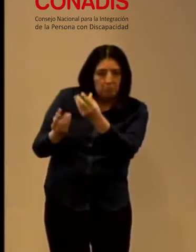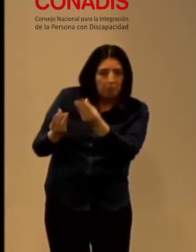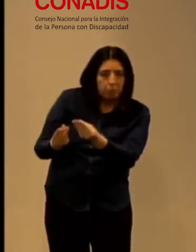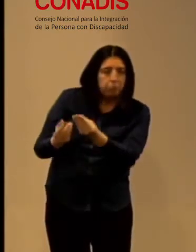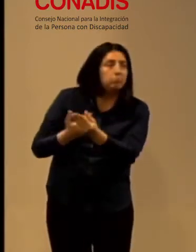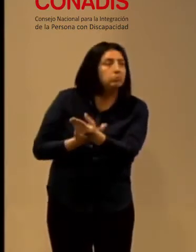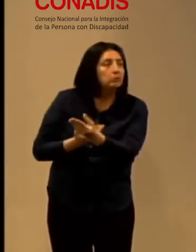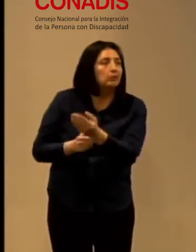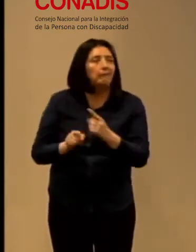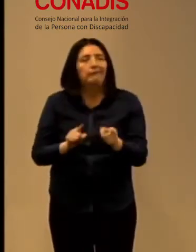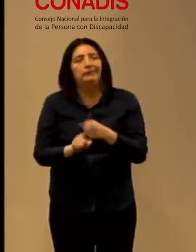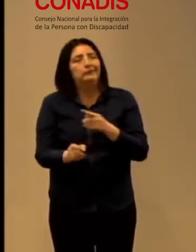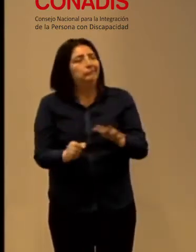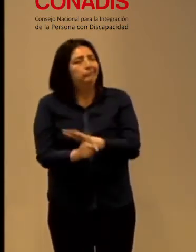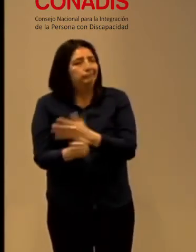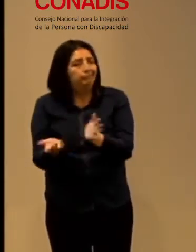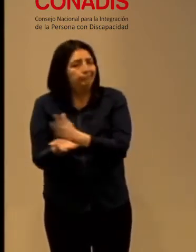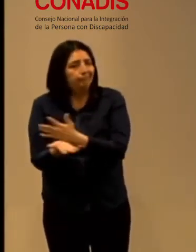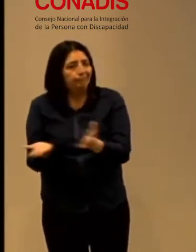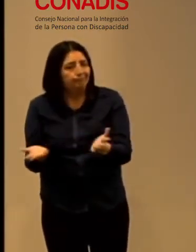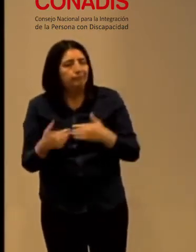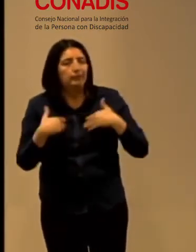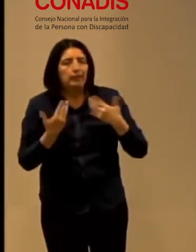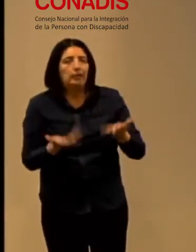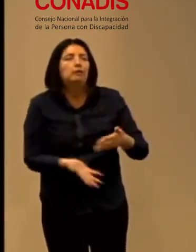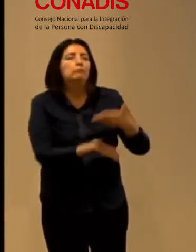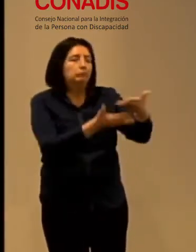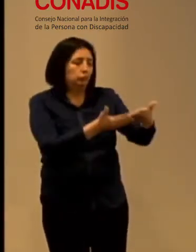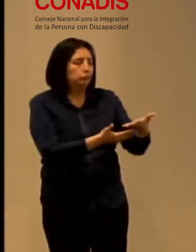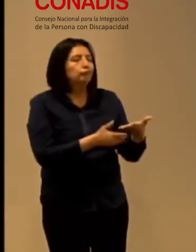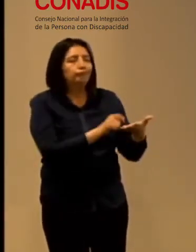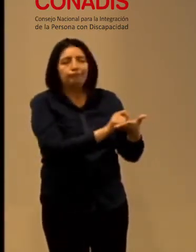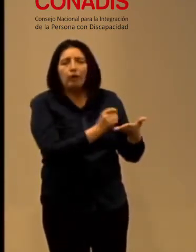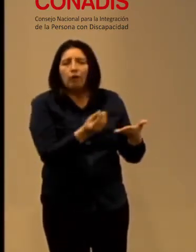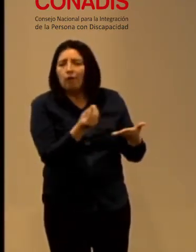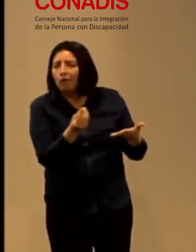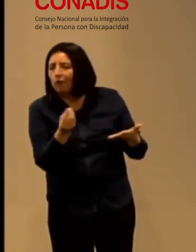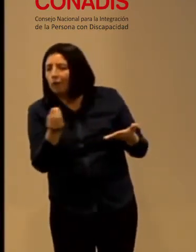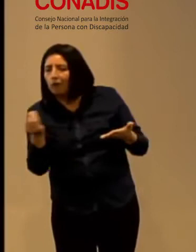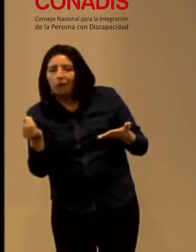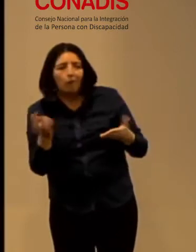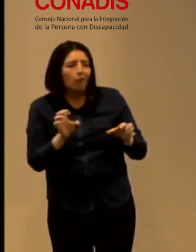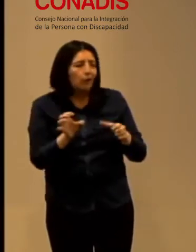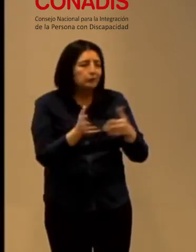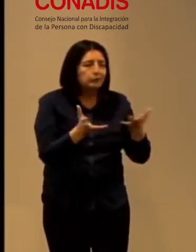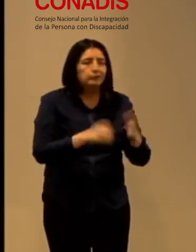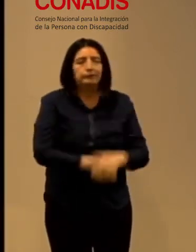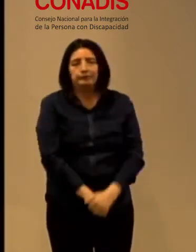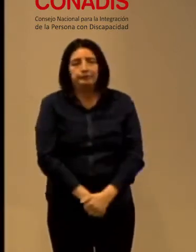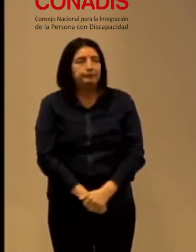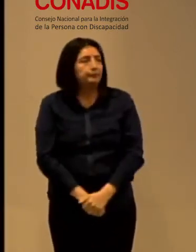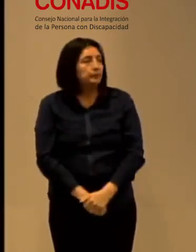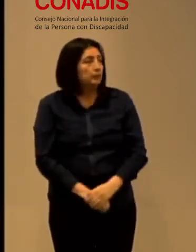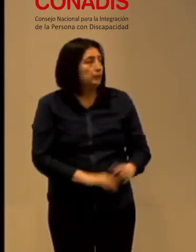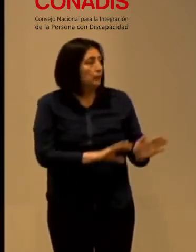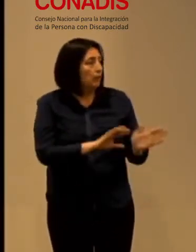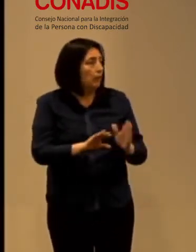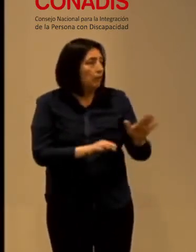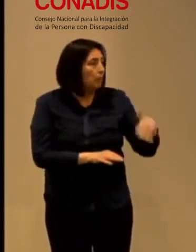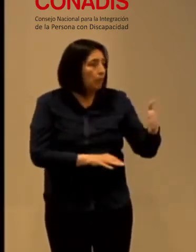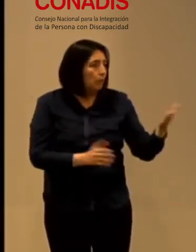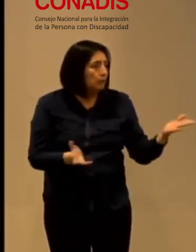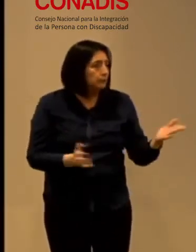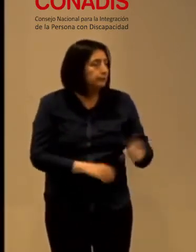pero no suficiente como para poder diseñar una intervención en las otras modalidades. Tampoco tenemos,